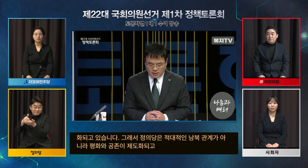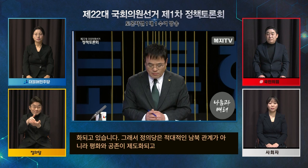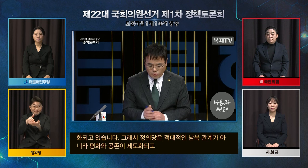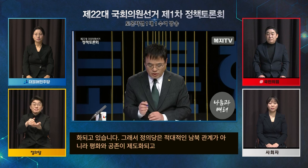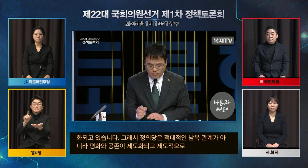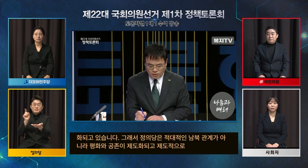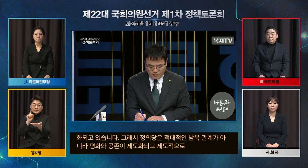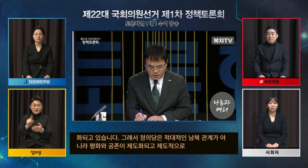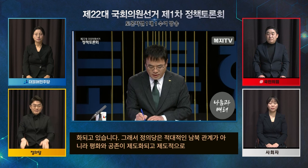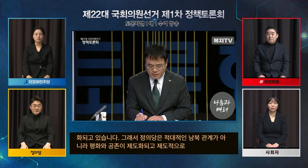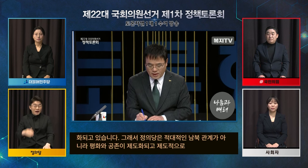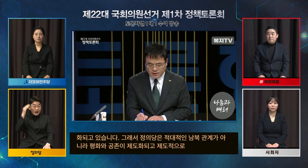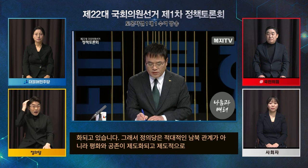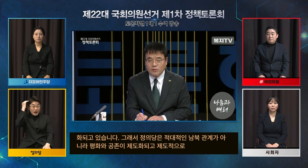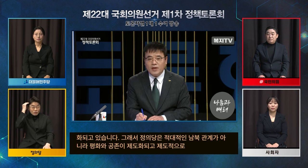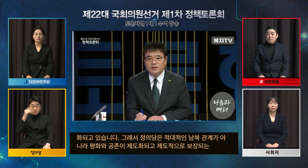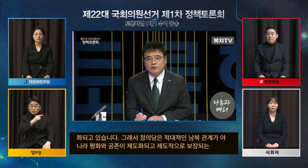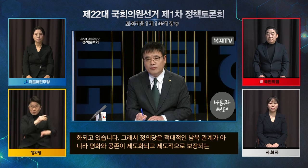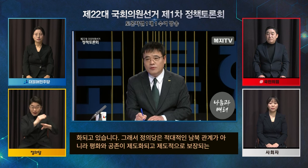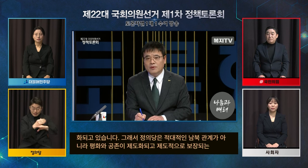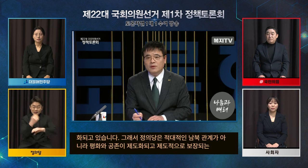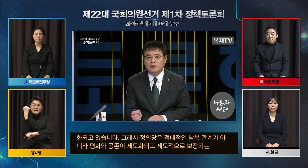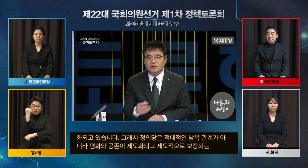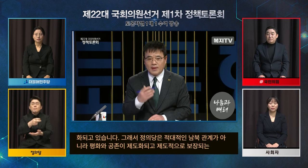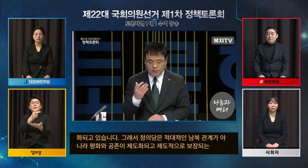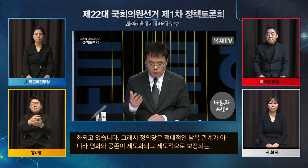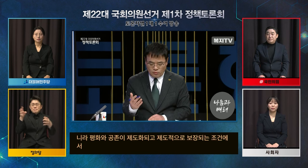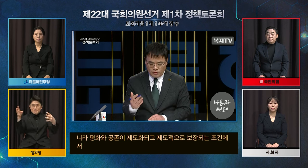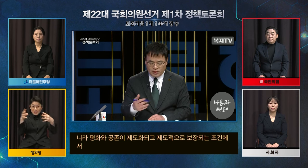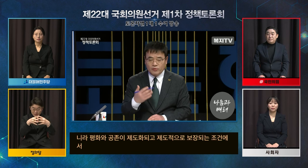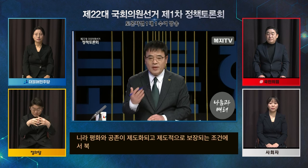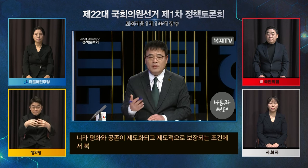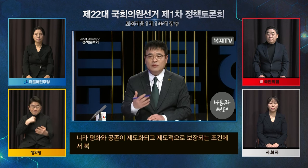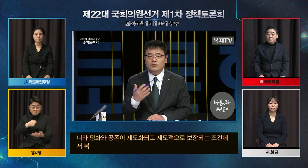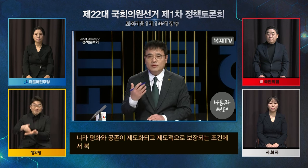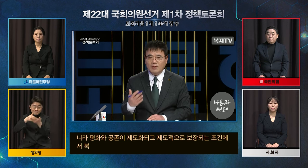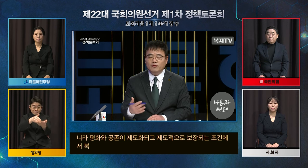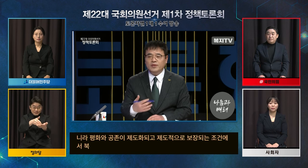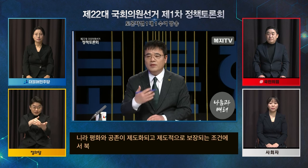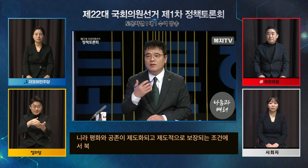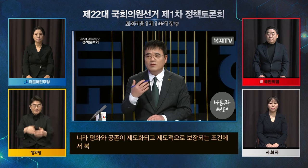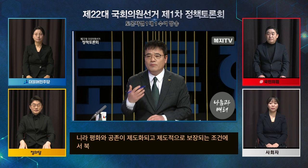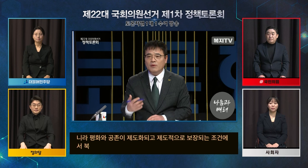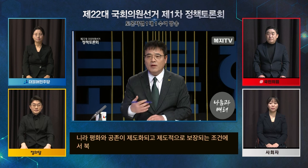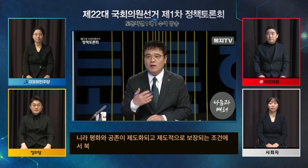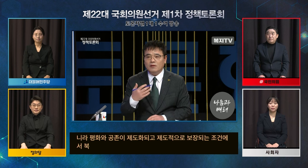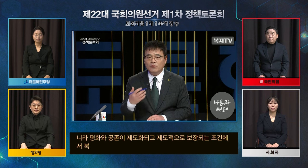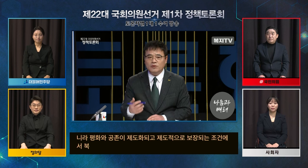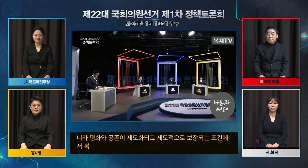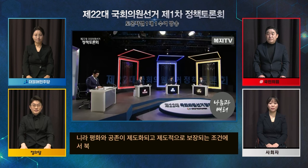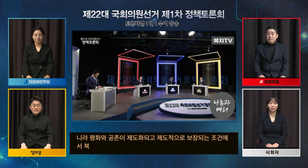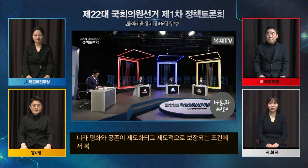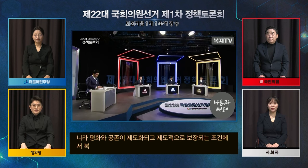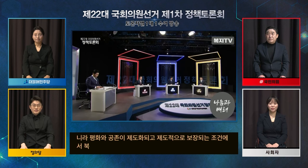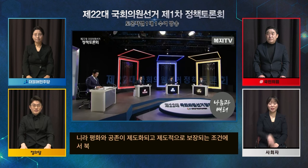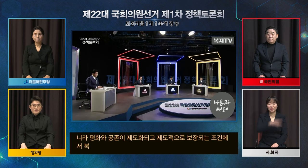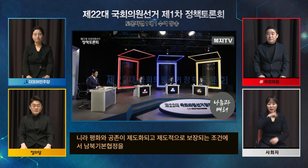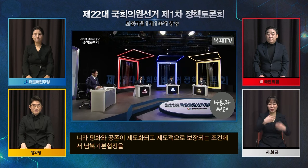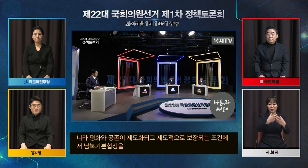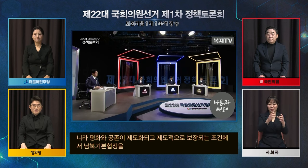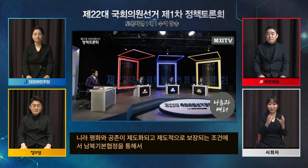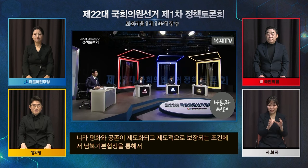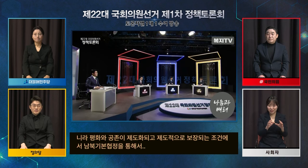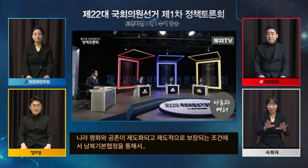남북기본협정 같은 방식을 통해서 그것을 만들고 이후에 차군이... 네, 정의당 김종민